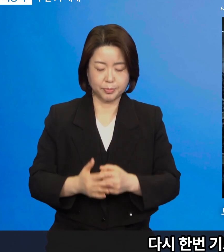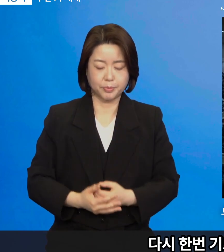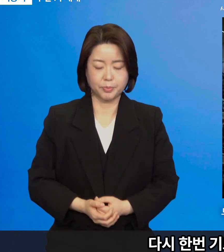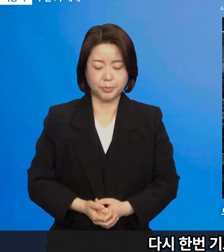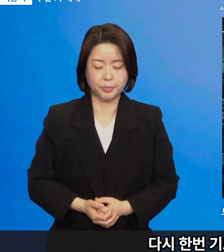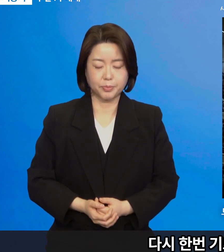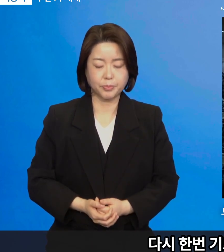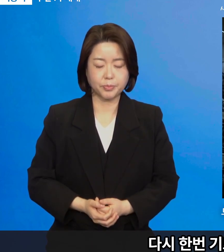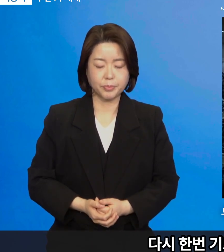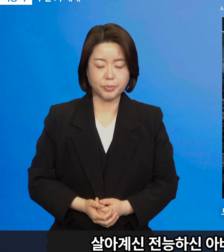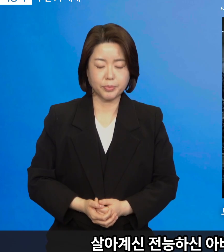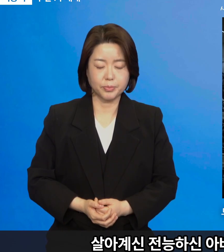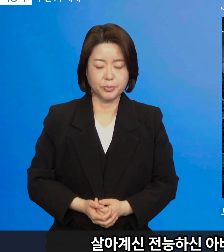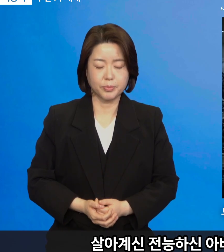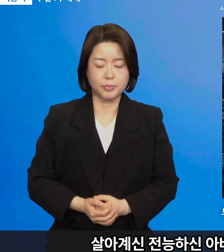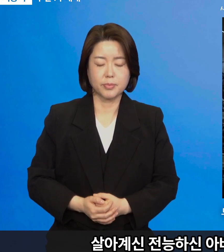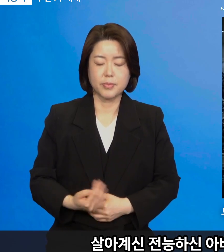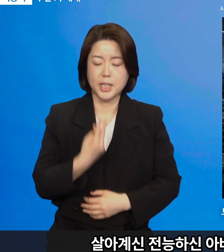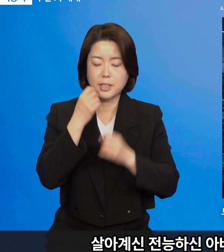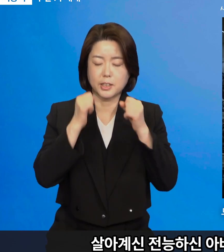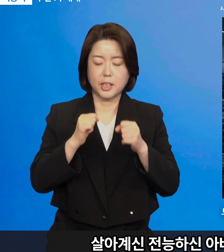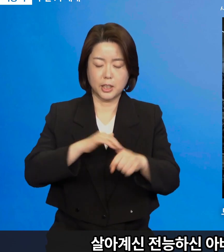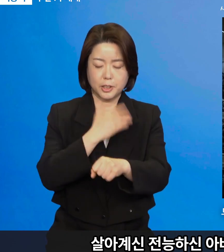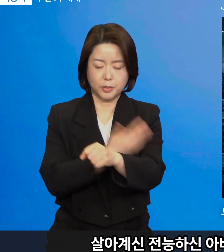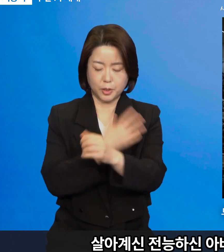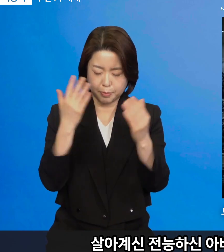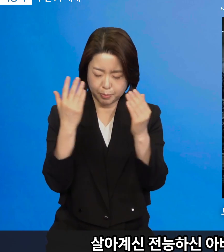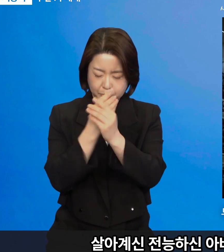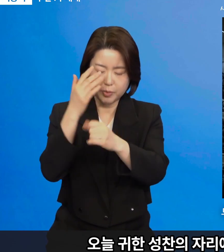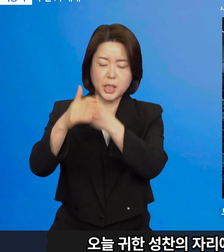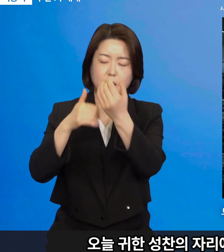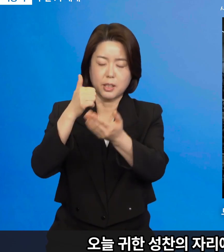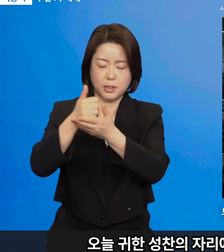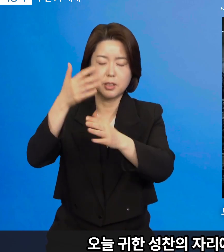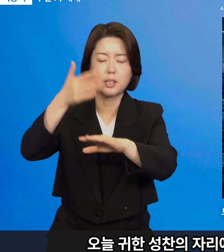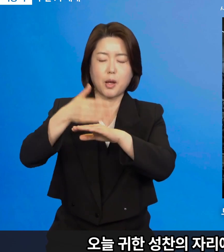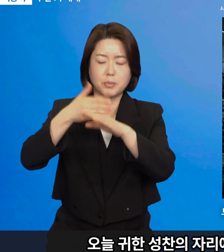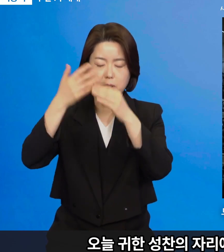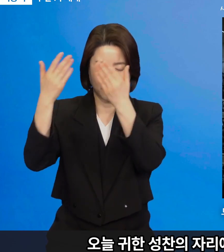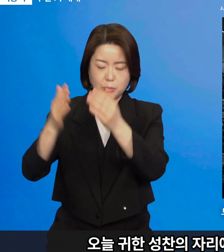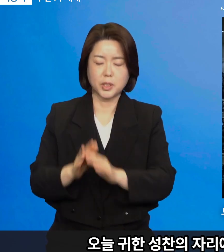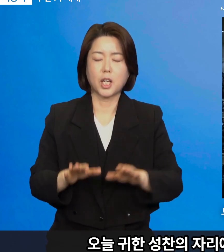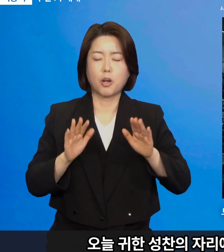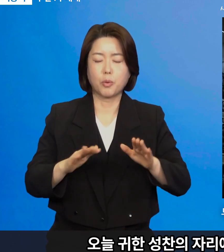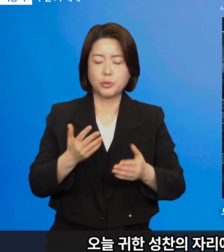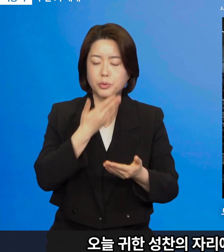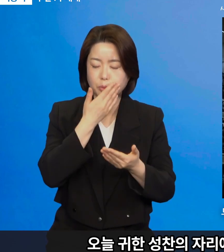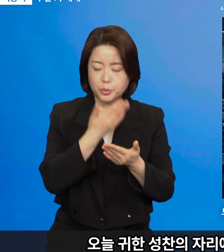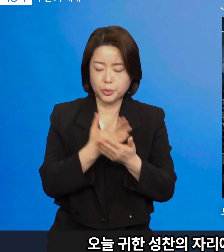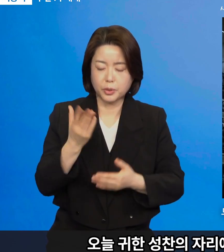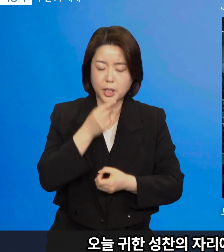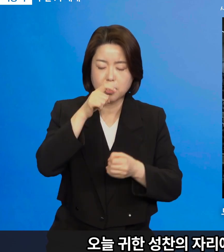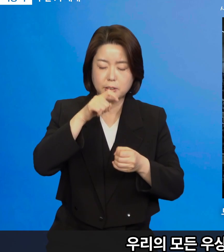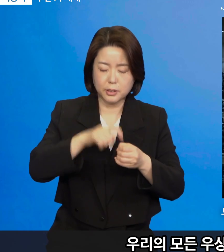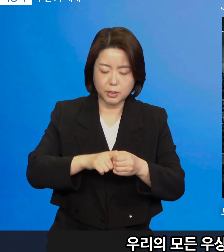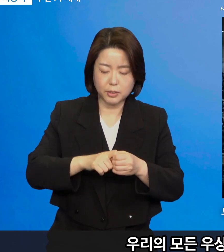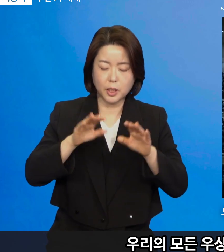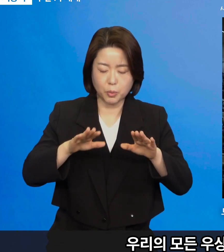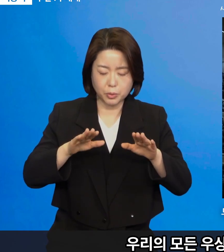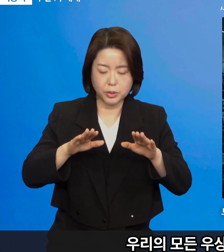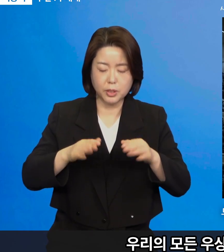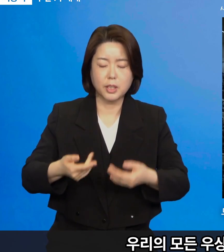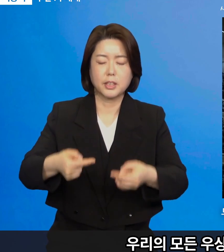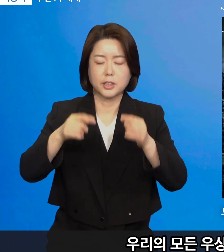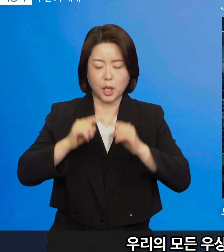살아계신 전능하신 아버지 하나님, 감사합니다. 오늘 귀한 성찬의 자리에 우리를 초대해 주시고 우리의